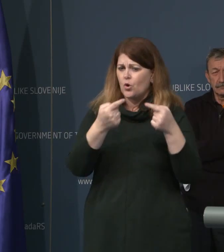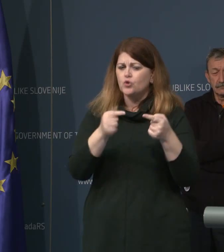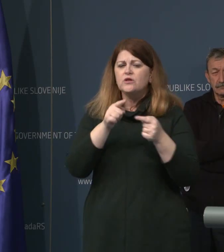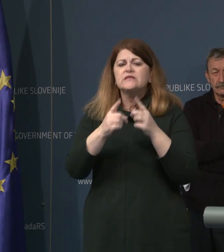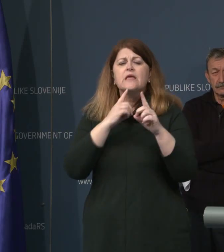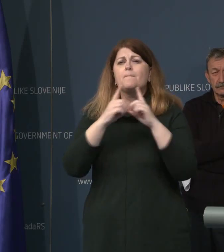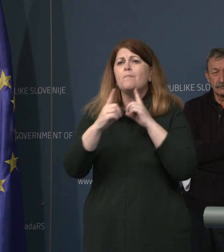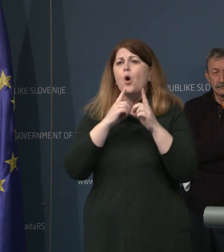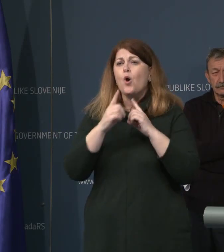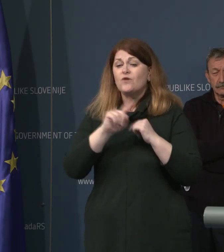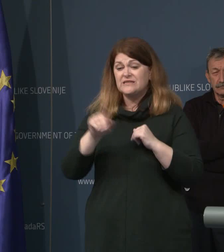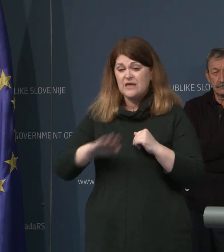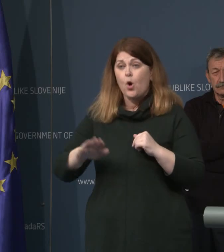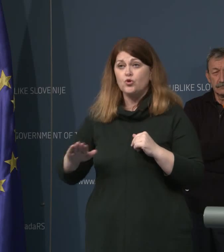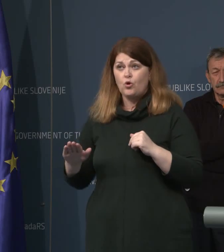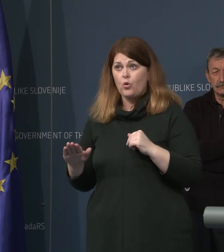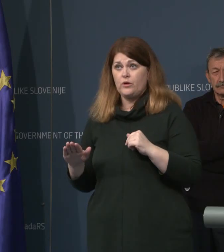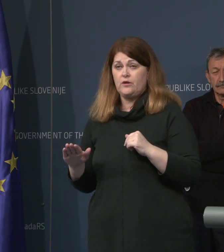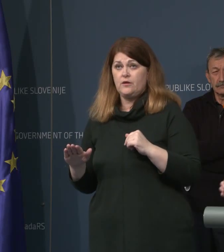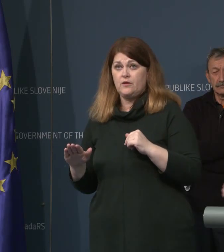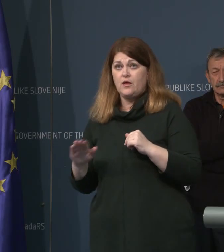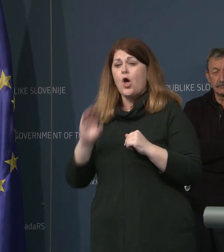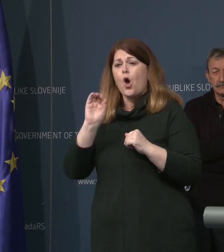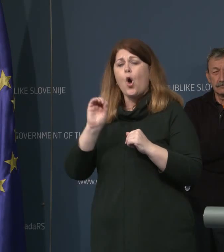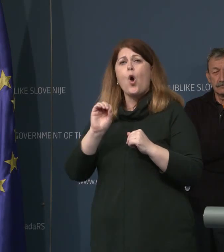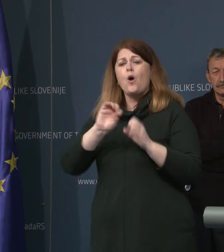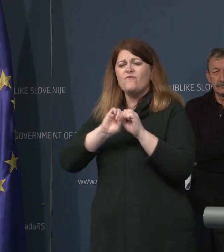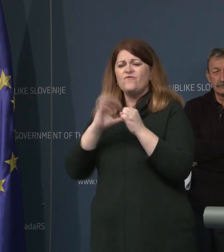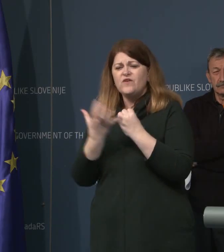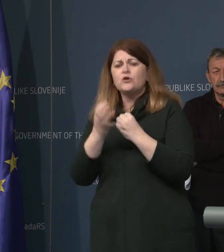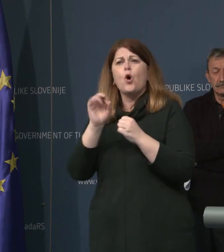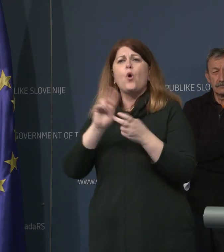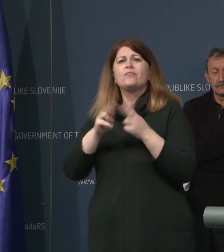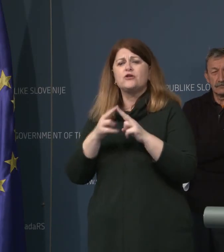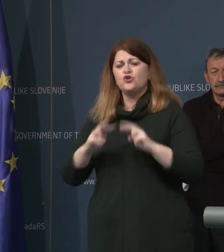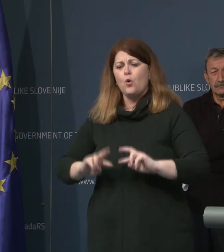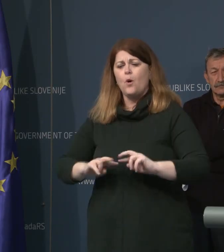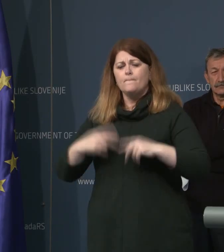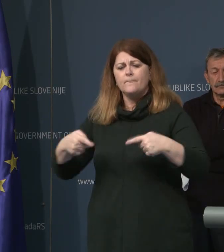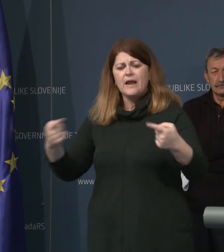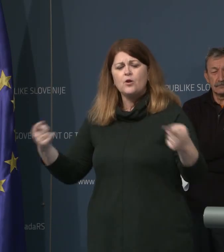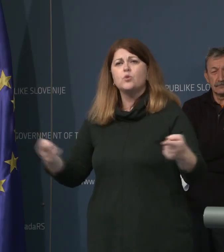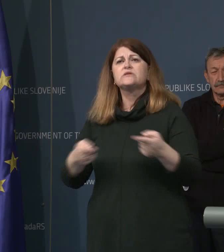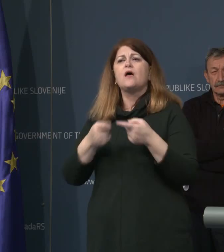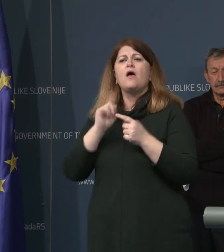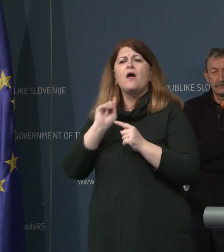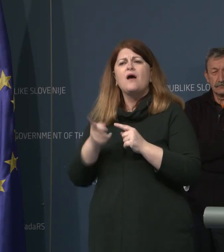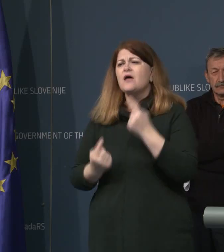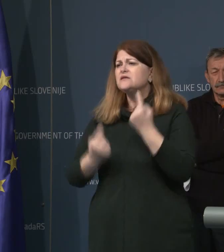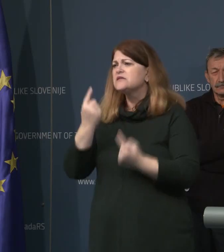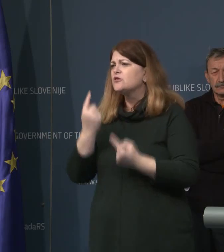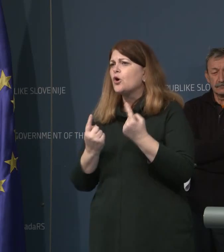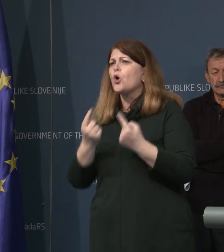se pogovorov z otroki o virusu, o načinu prenosa, kaj se pravzaprav